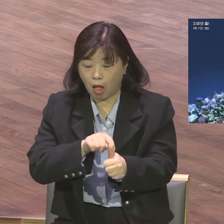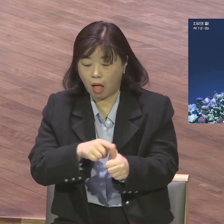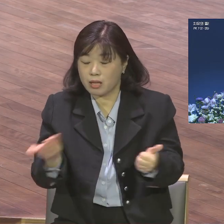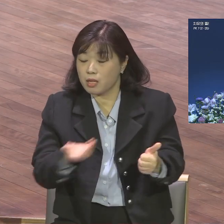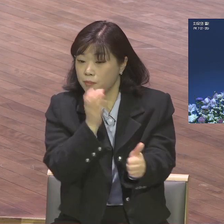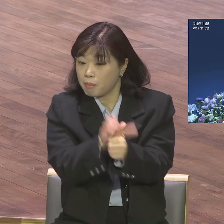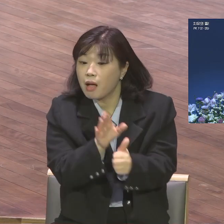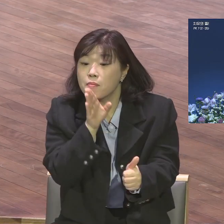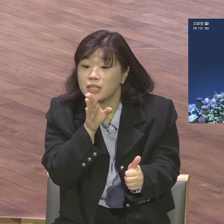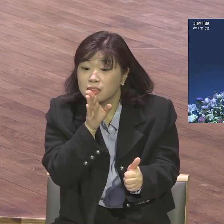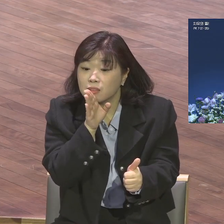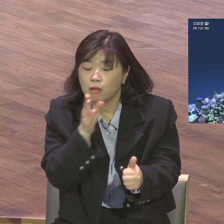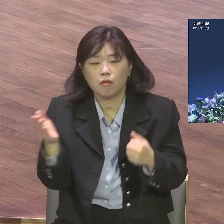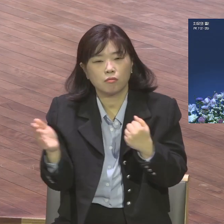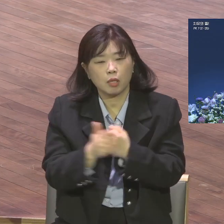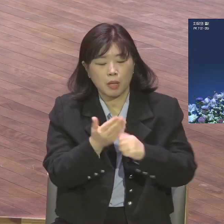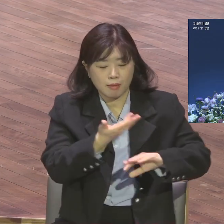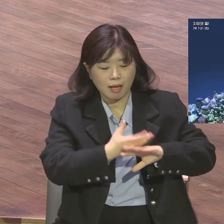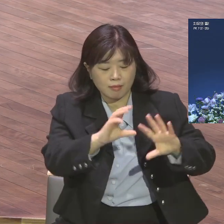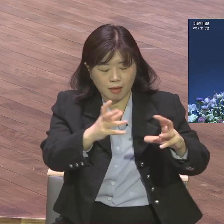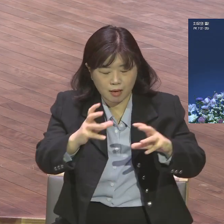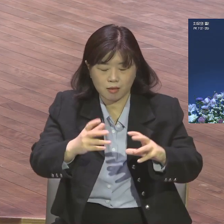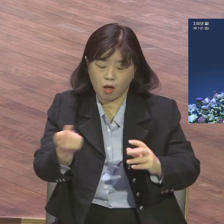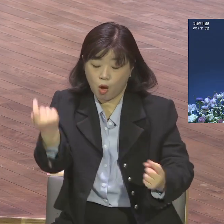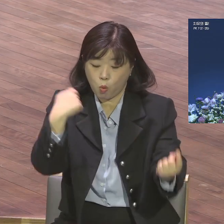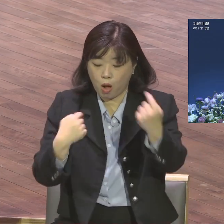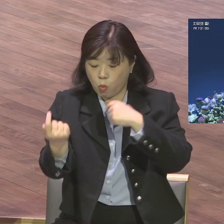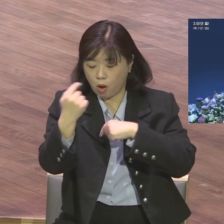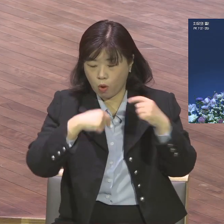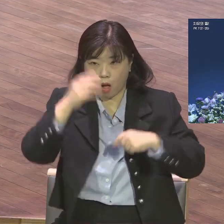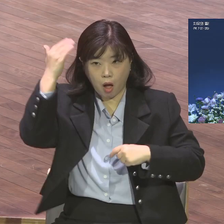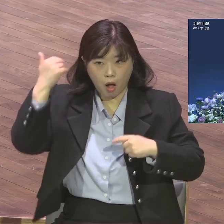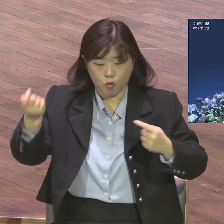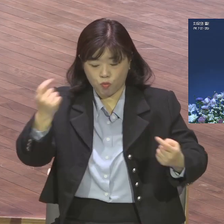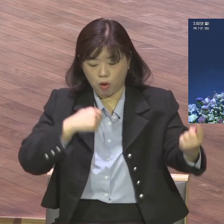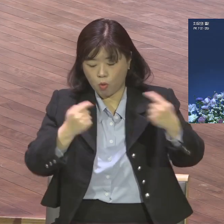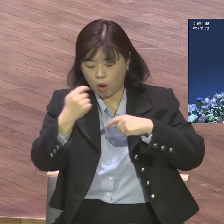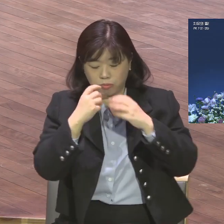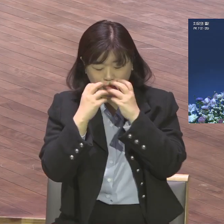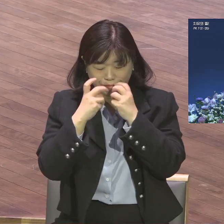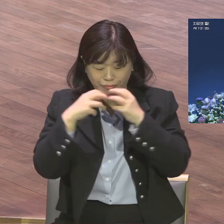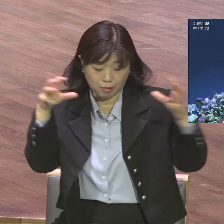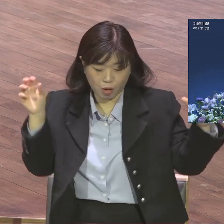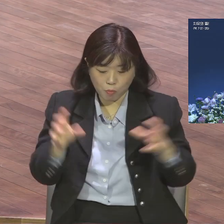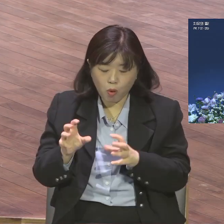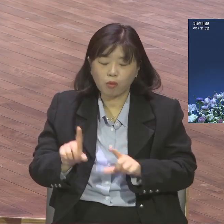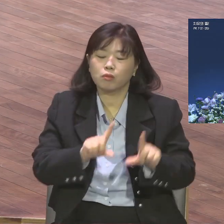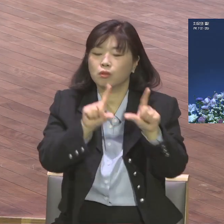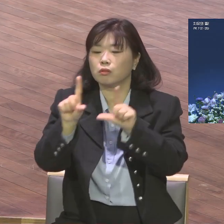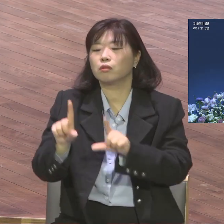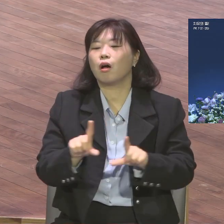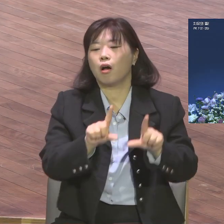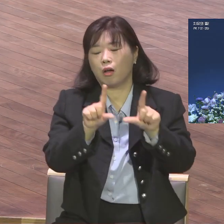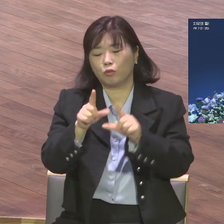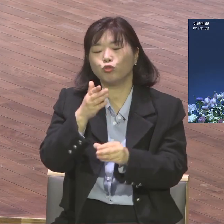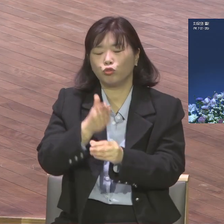이것들을 올 때 전부 다 뭘 생각 일시기로 오지만 일하러 오지만 다 가난한 나라예요.